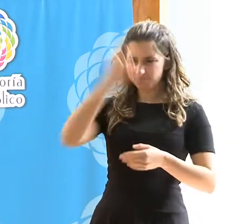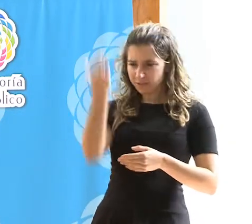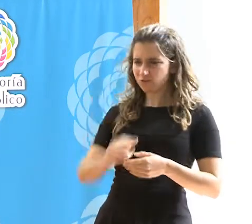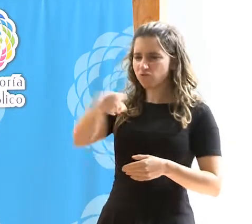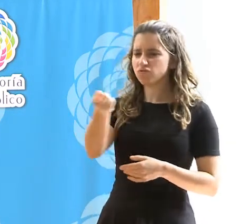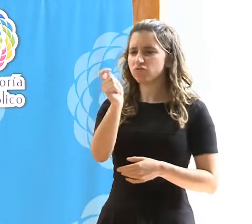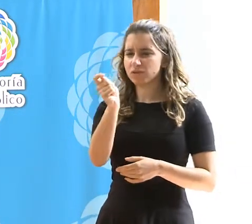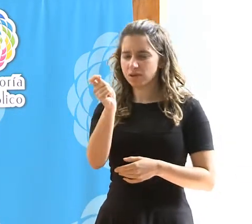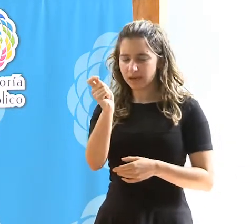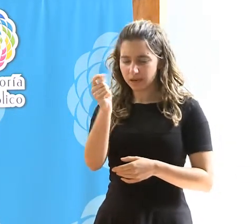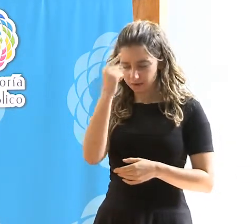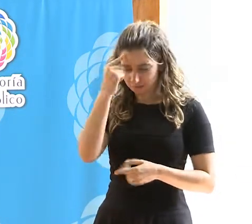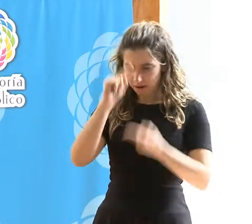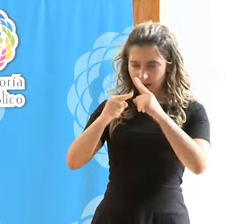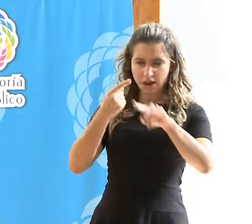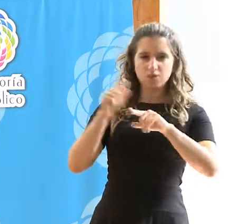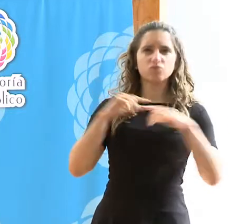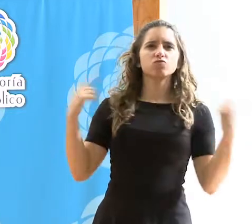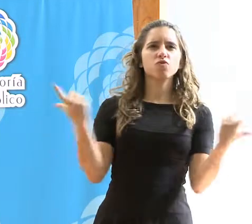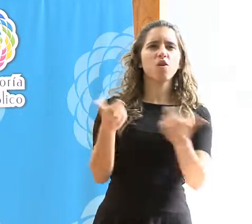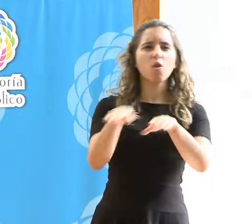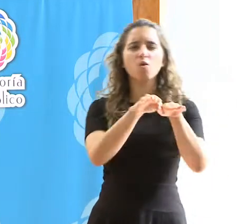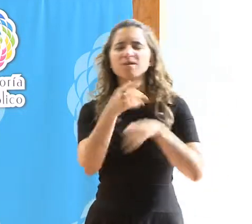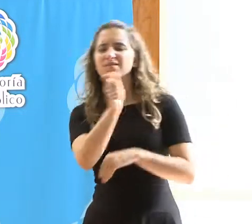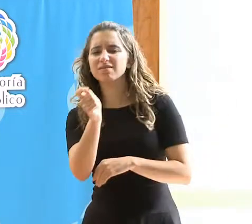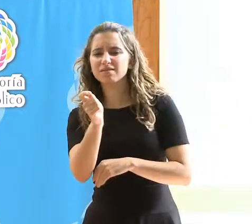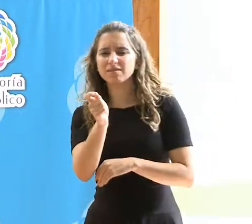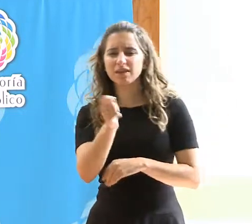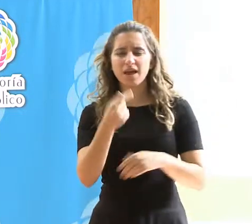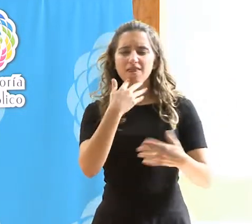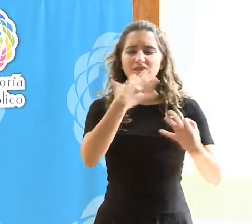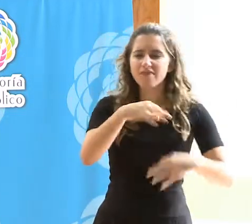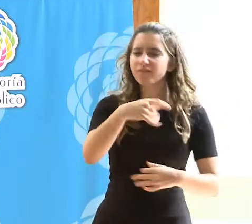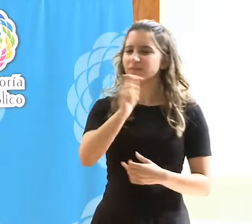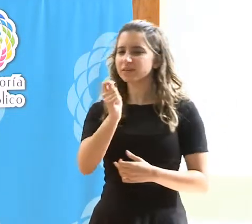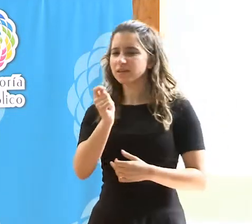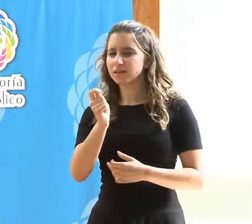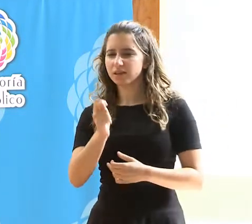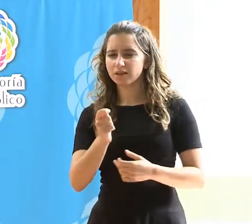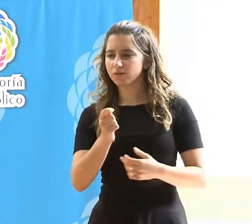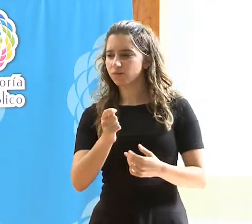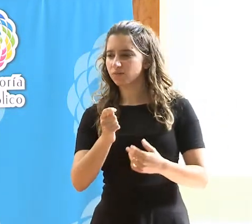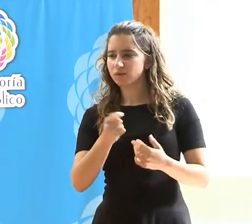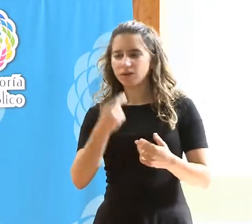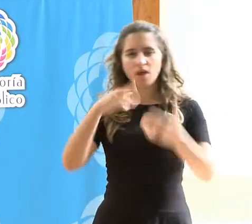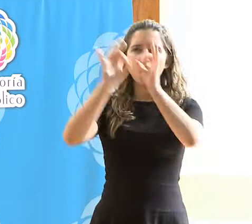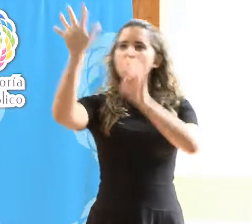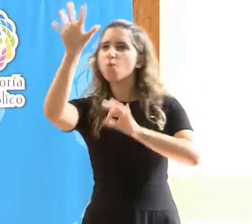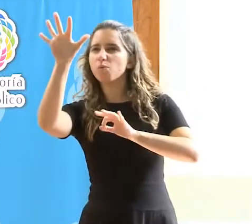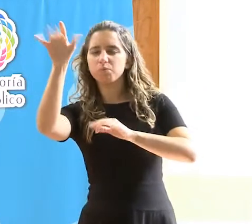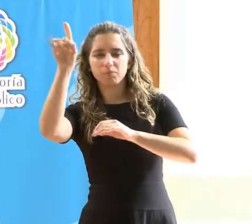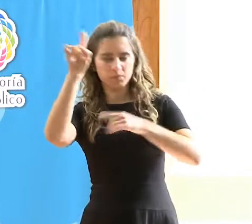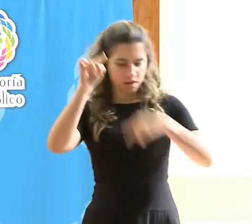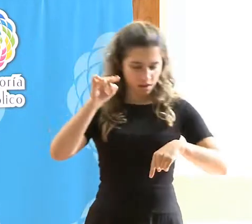del statu quo, de lo normal, de lo correcto, de lo blanco, de lo europeo y